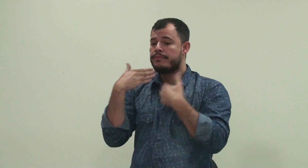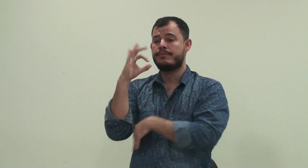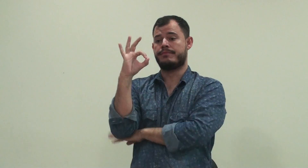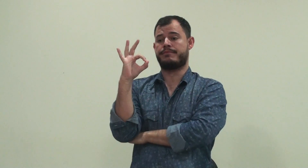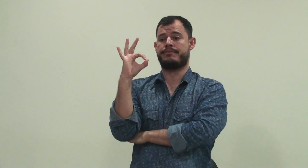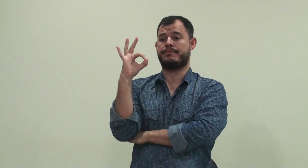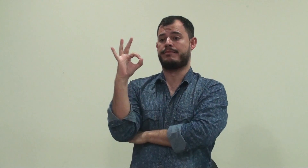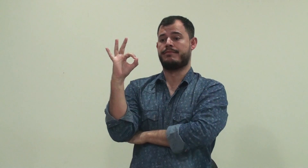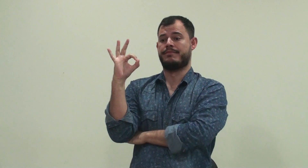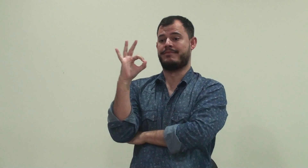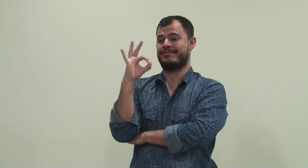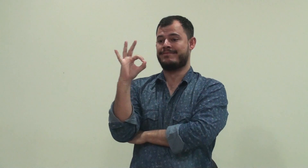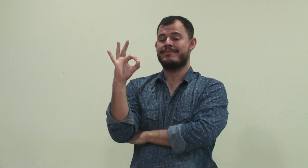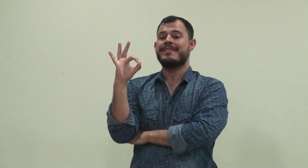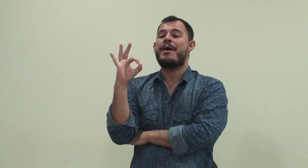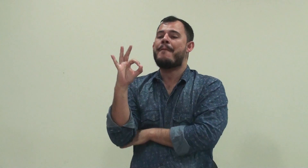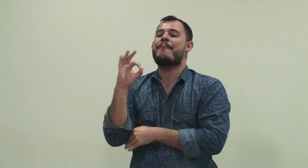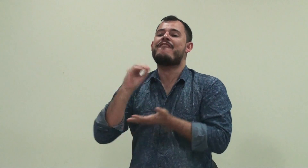são médicos,